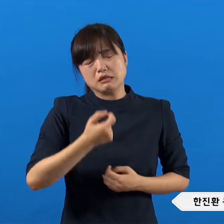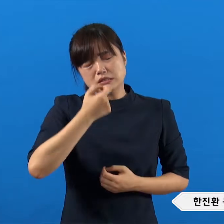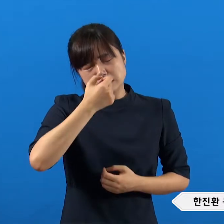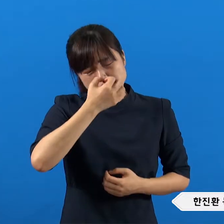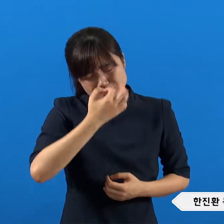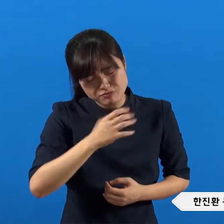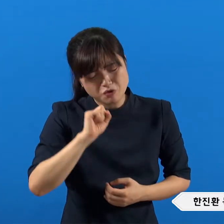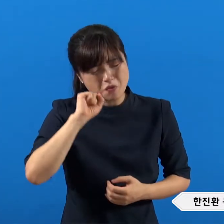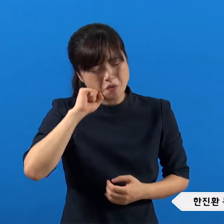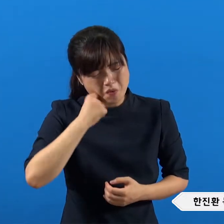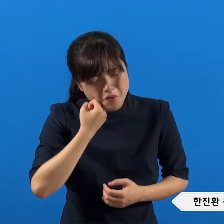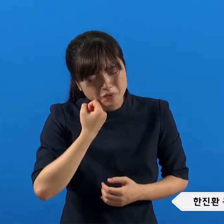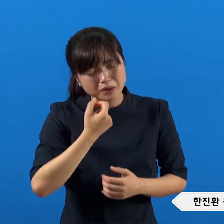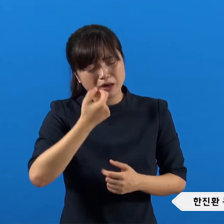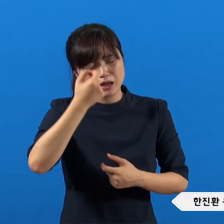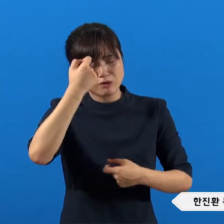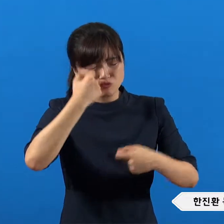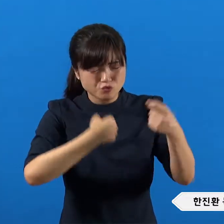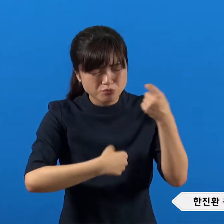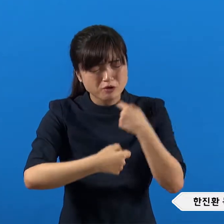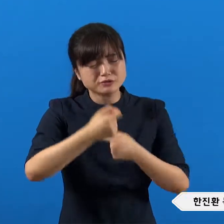밤들을 눈물로 지새웠을까?